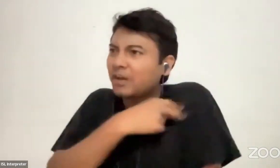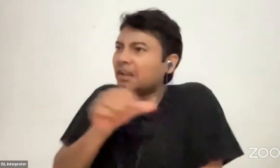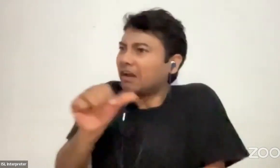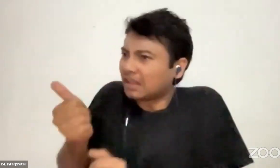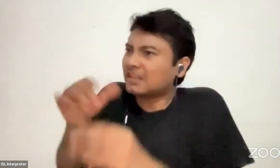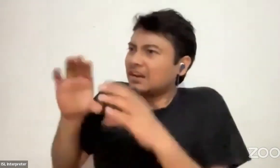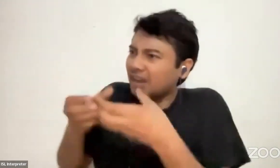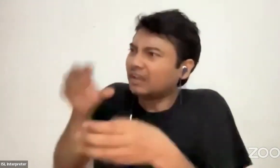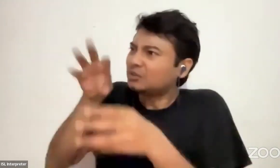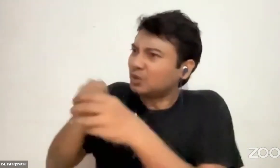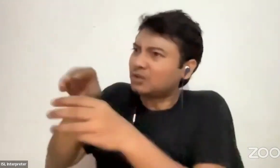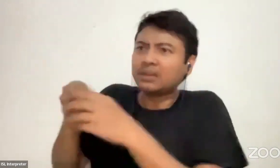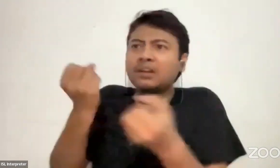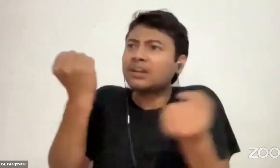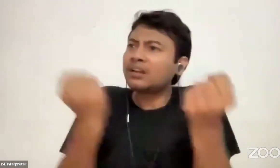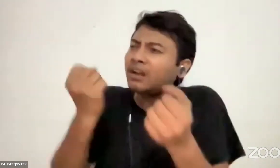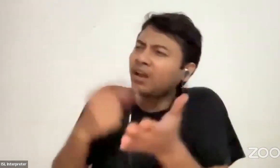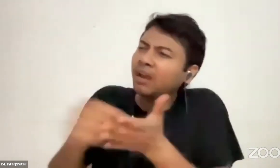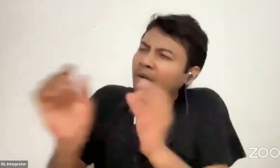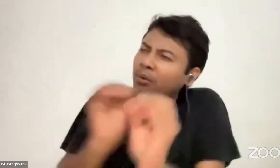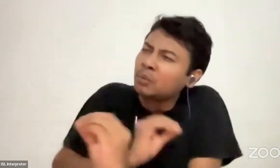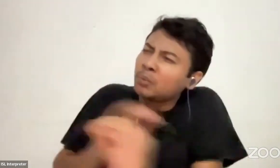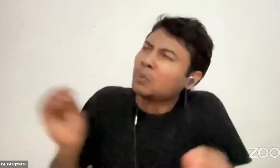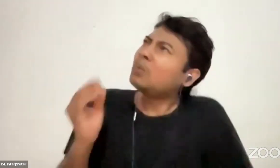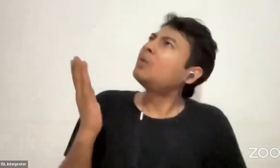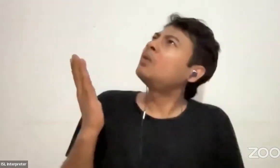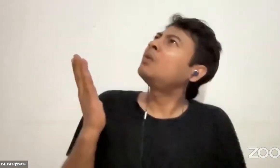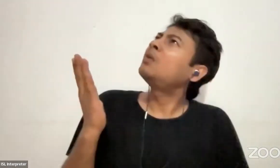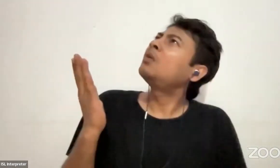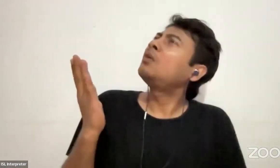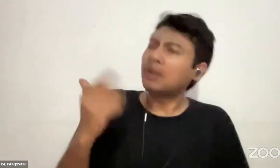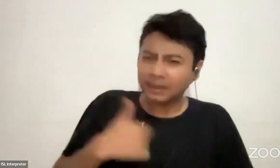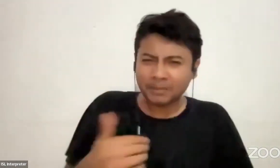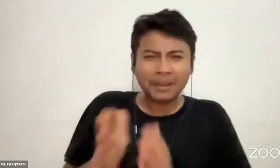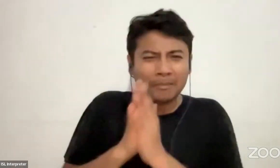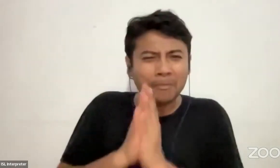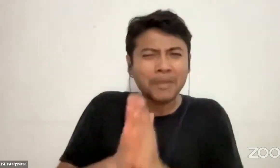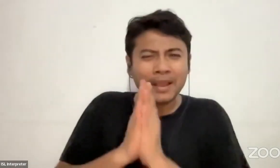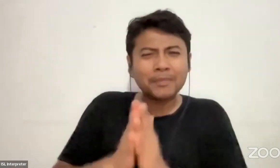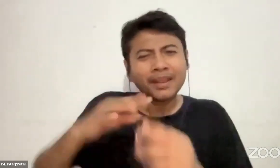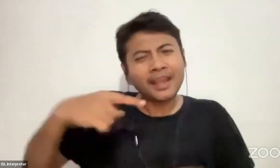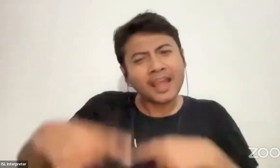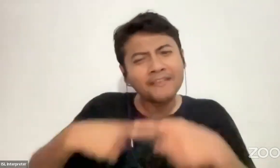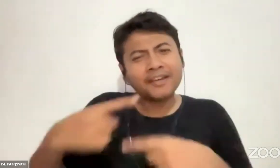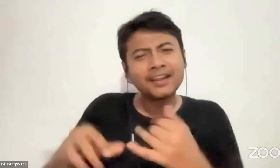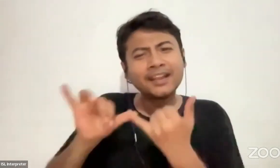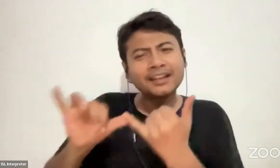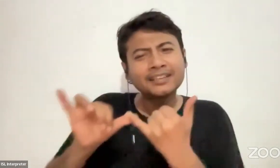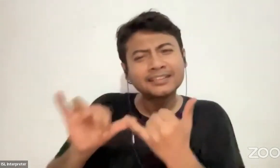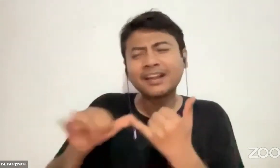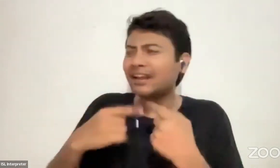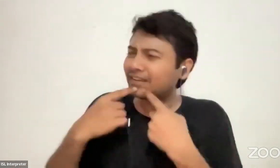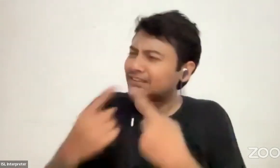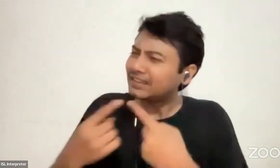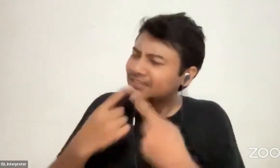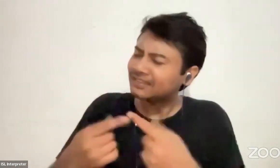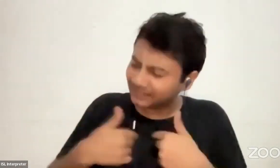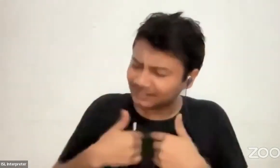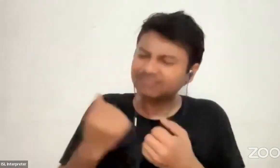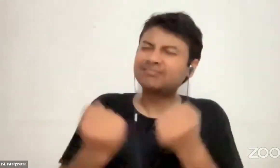मिल रही। गणेश प्रभु बड़ी प्रार्थना कर रहे हैं भगवान श्री कृष्ण से कि भगवान मुझको एक गाड़ी दे